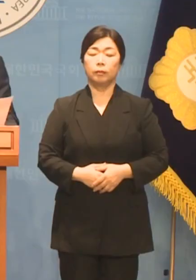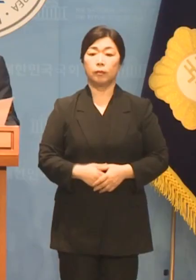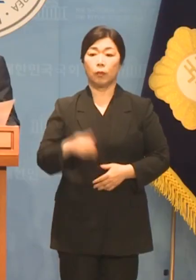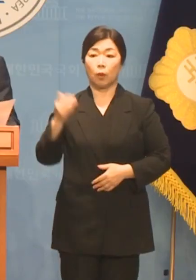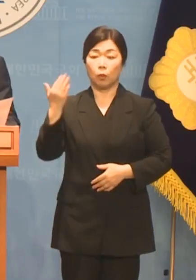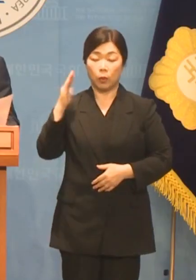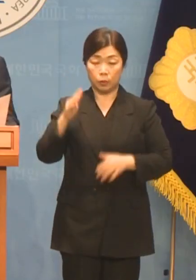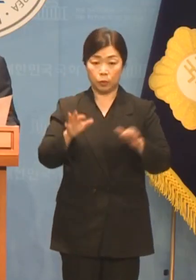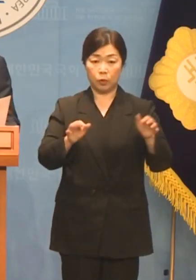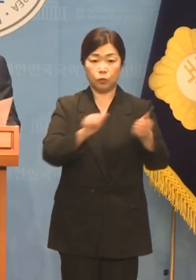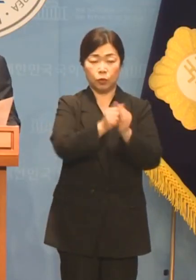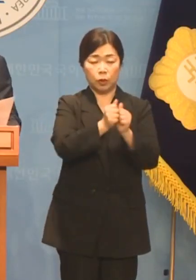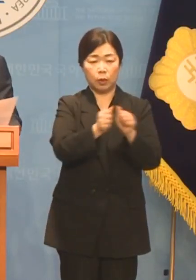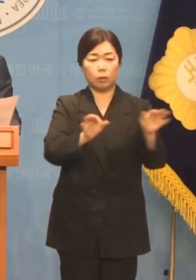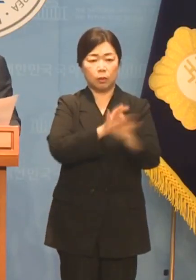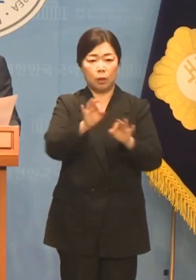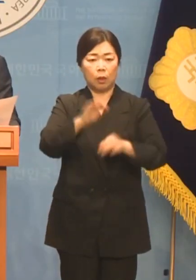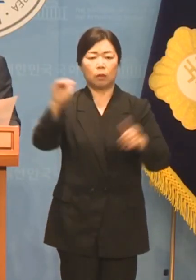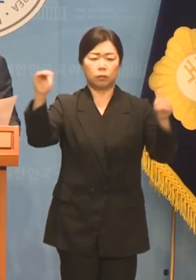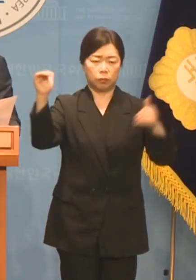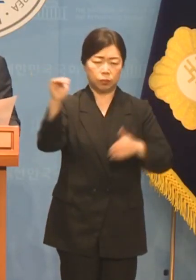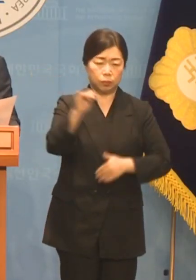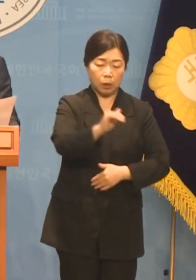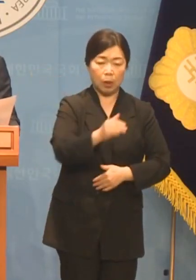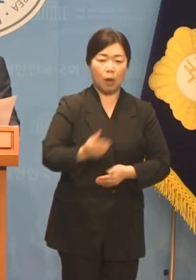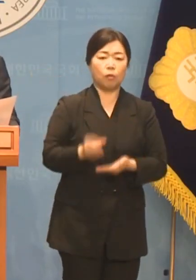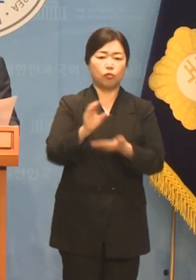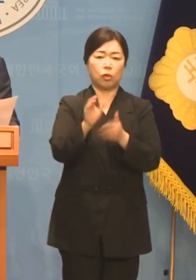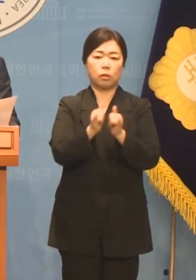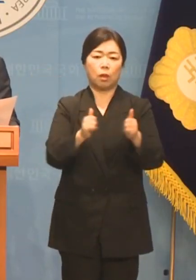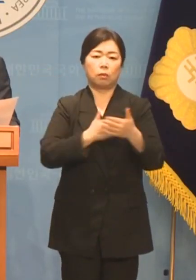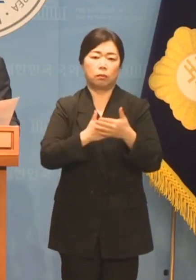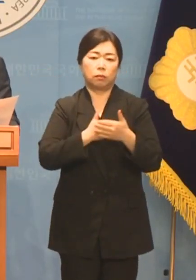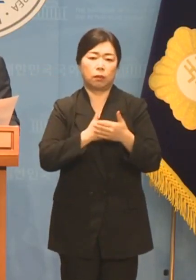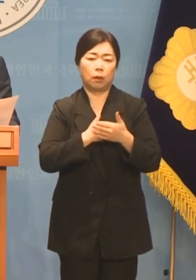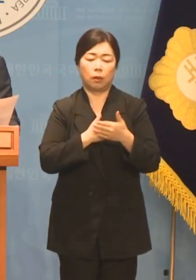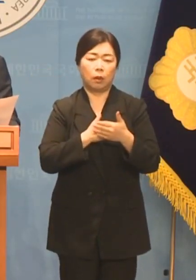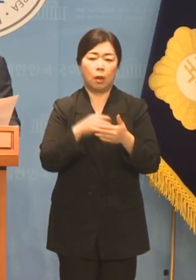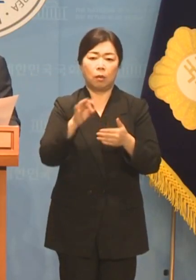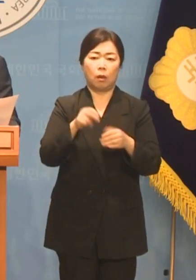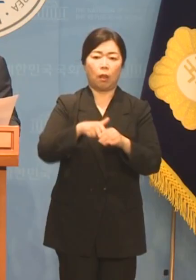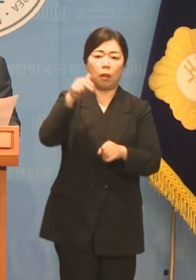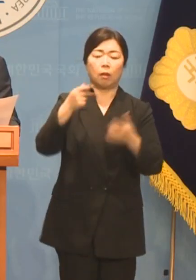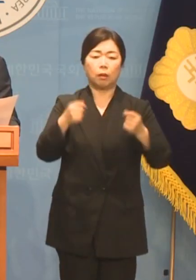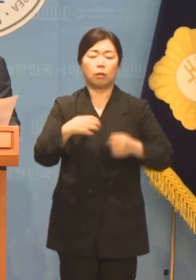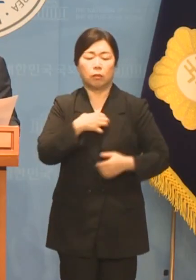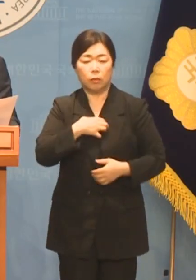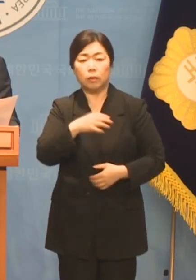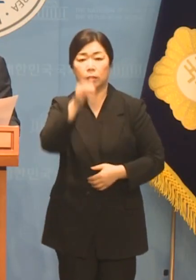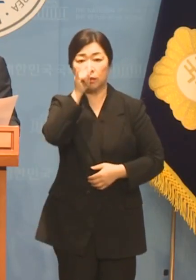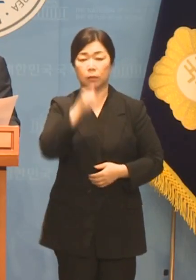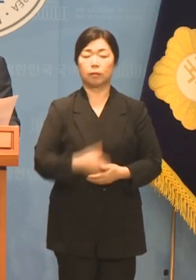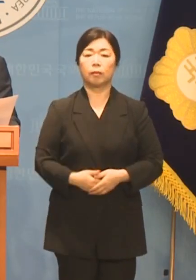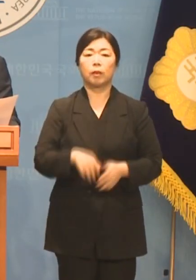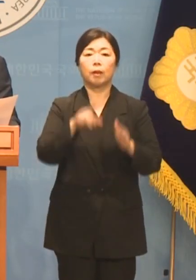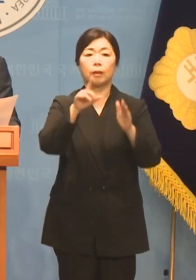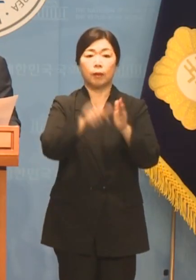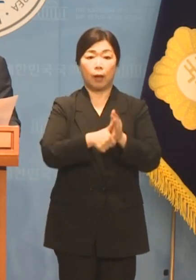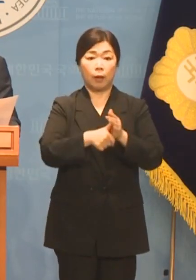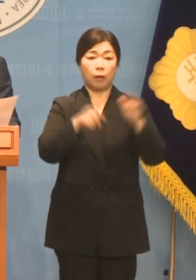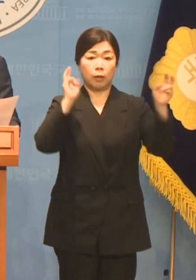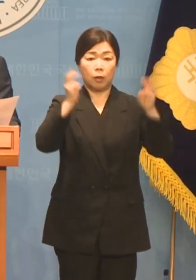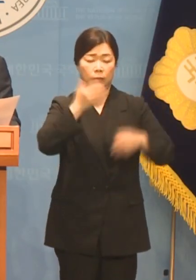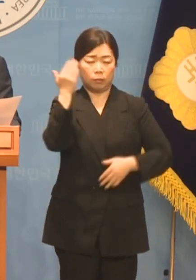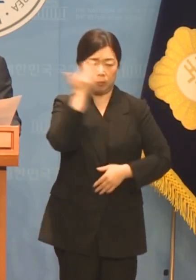최근 주식시장이 침체를 겪으며 투자자들의 불안은 커져만 가고 있습니다. 이럴 때일수록 기업의 투명성과 이사의